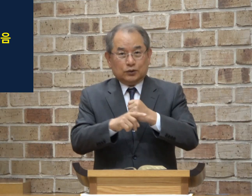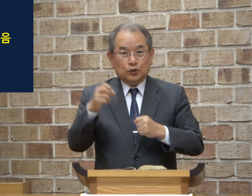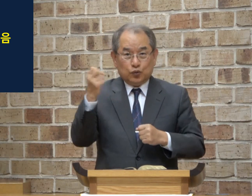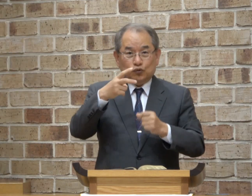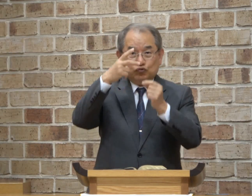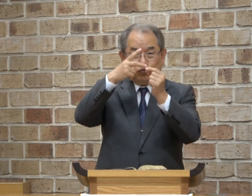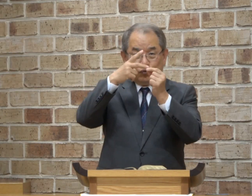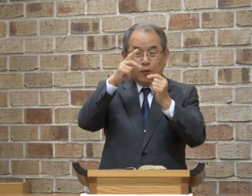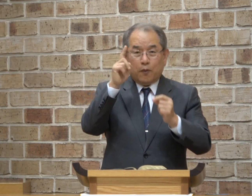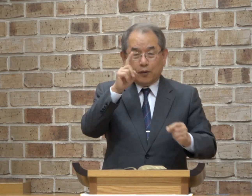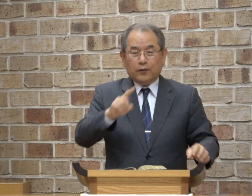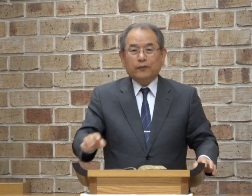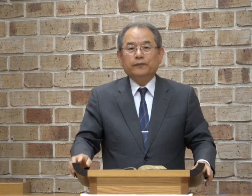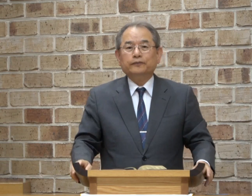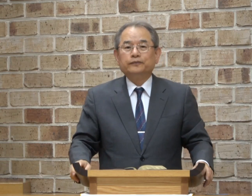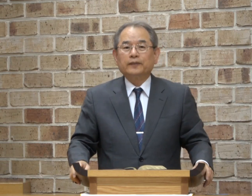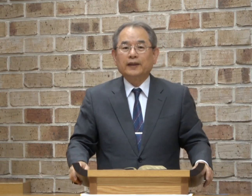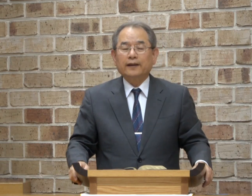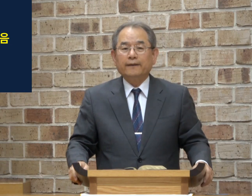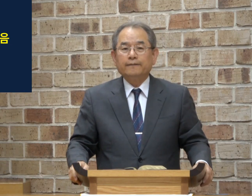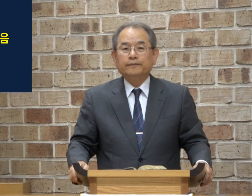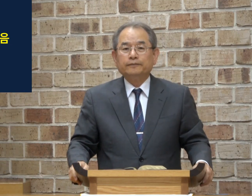또한 또 다른 말로는 또 성령 능력받음을 나타내기도 합니다.